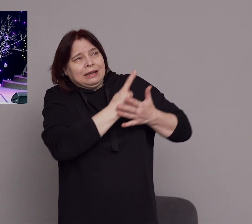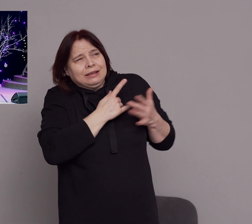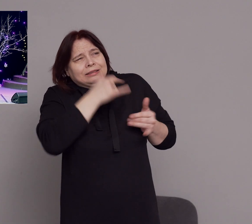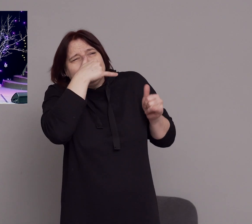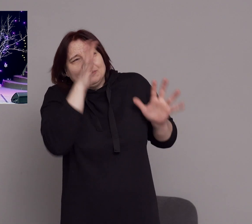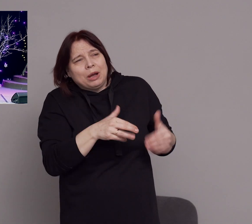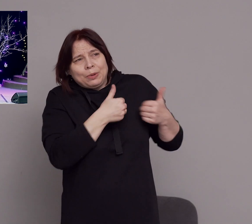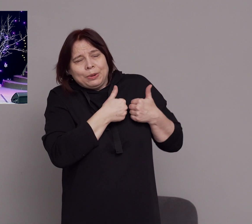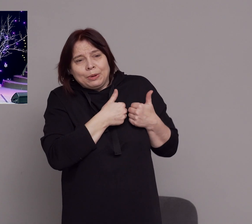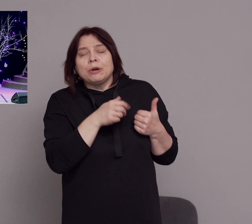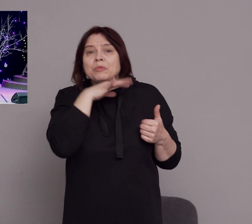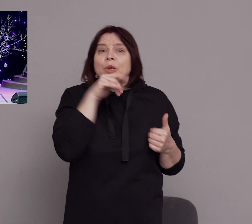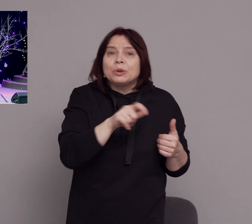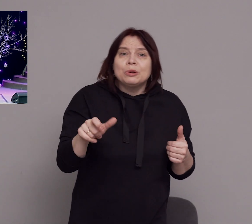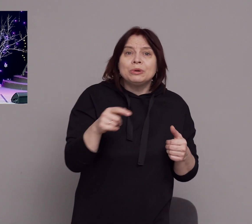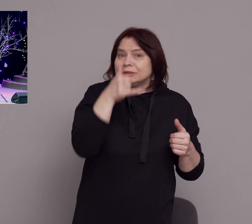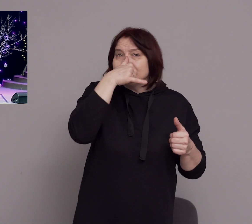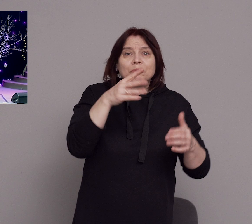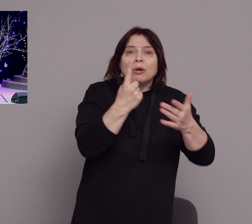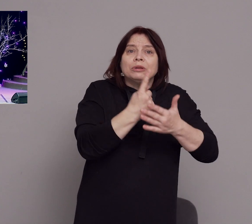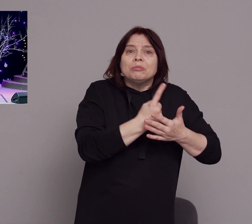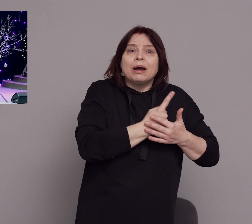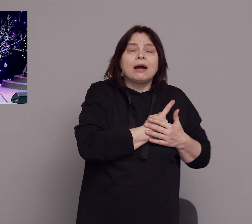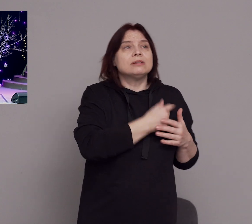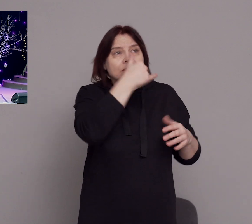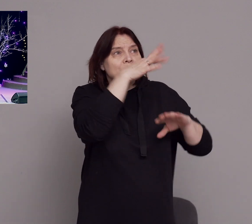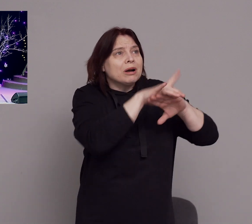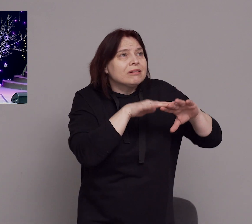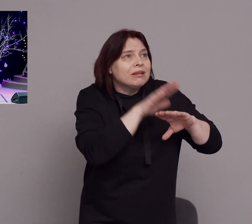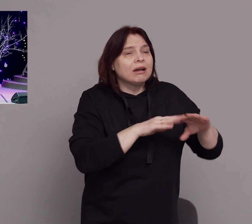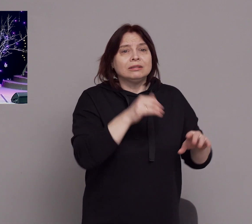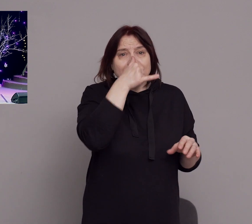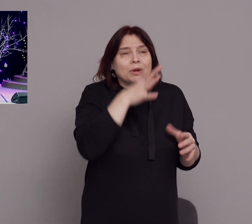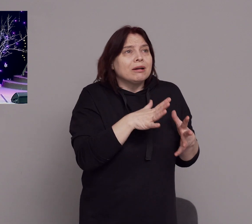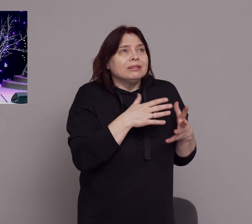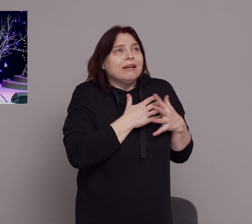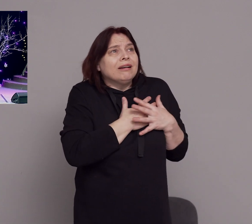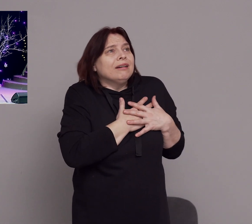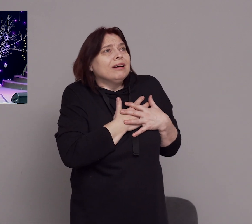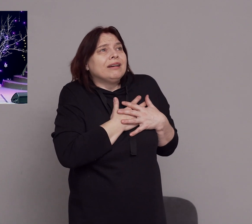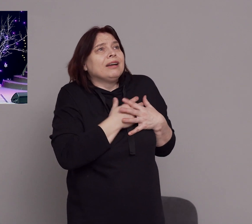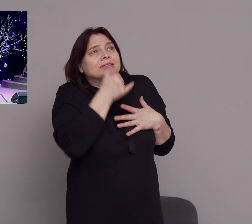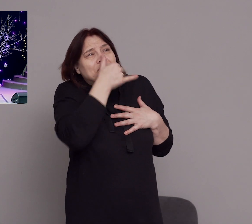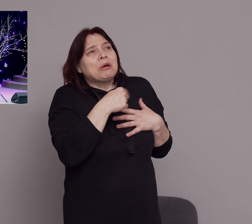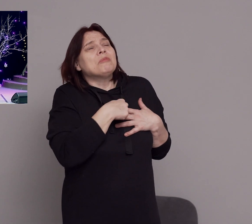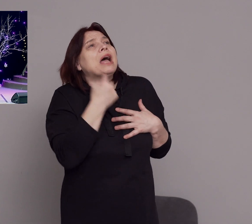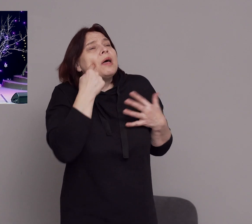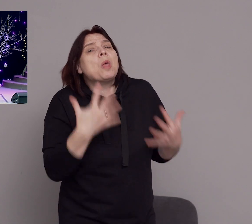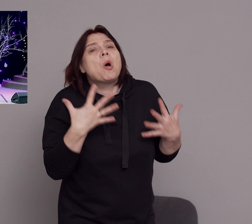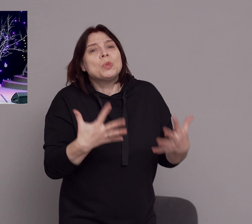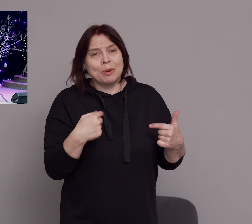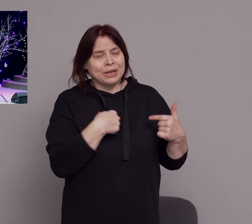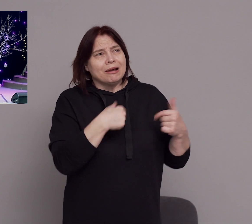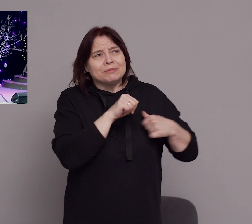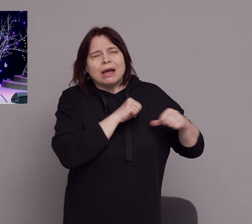иногда это выглядит как смирение. Вы знаете, что поступок Петра, он выглядит как смирение. Со стороны он выглядит как смирение. Он выглядит, как будто